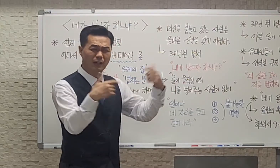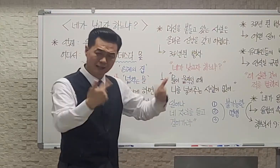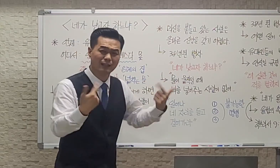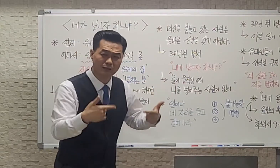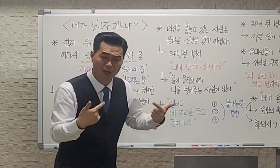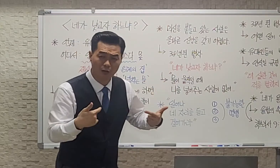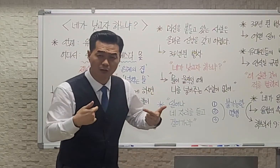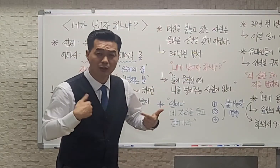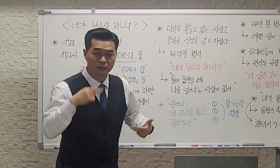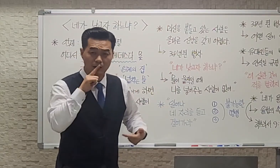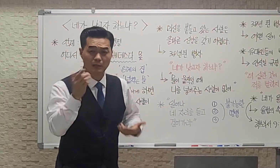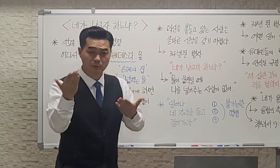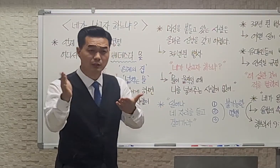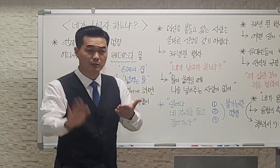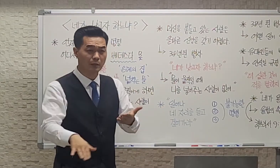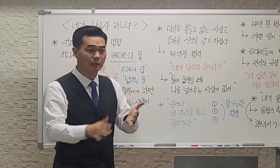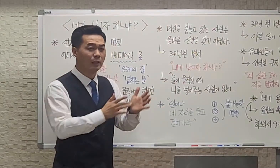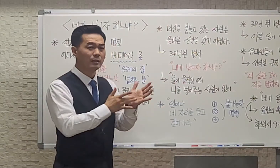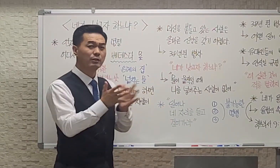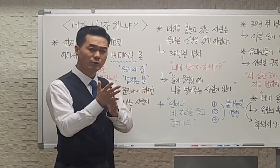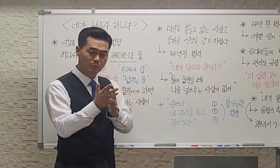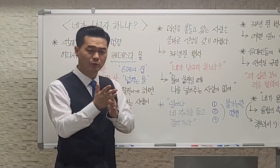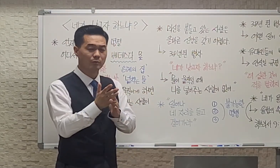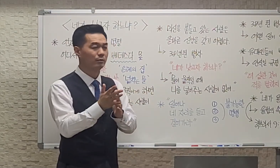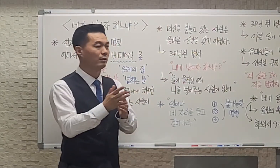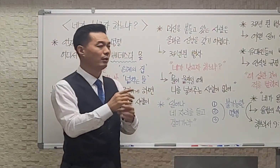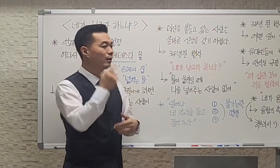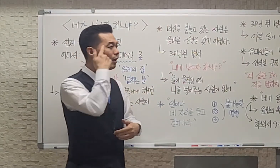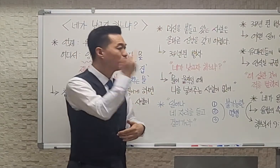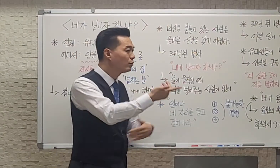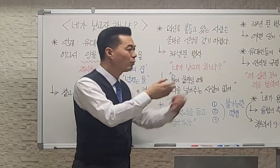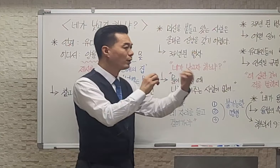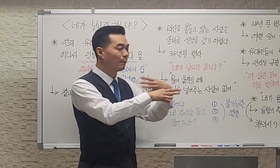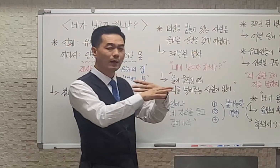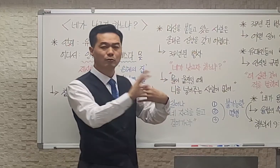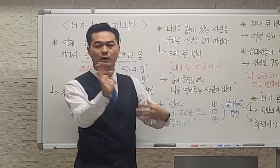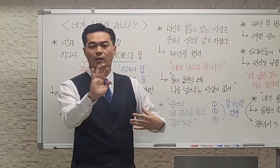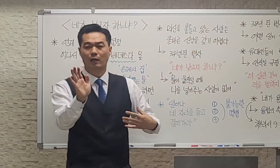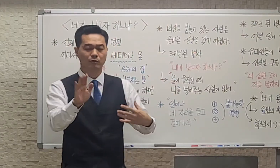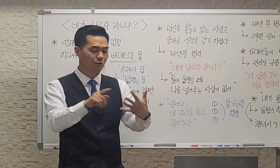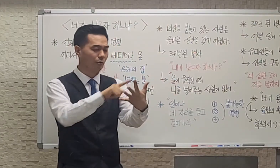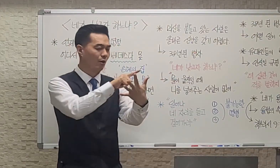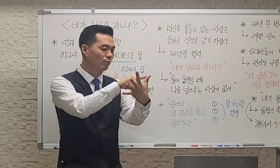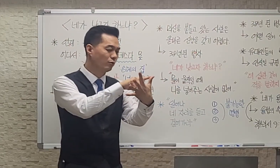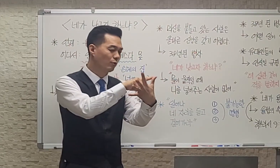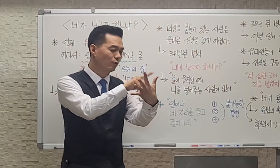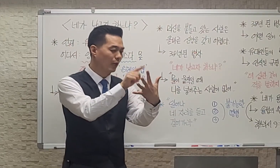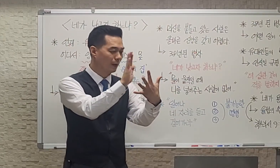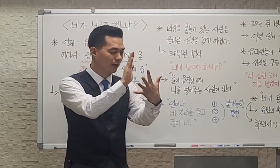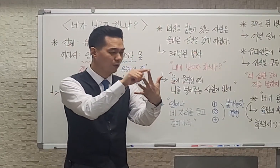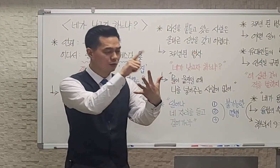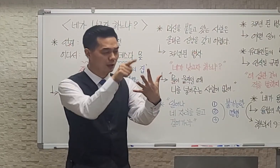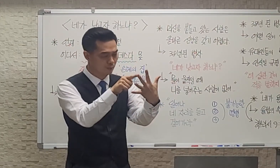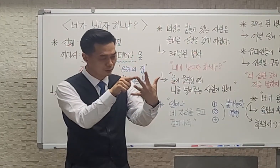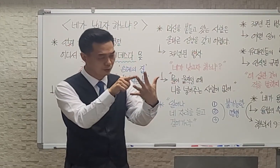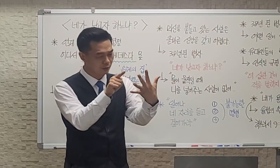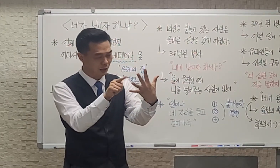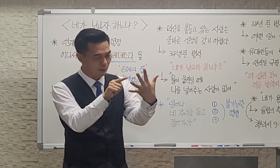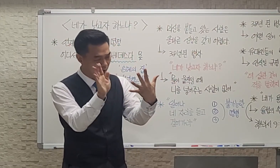항상 그래요. 제가 말씀드리지만 예수님은 이렇게 묻고 답하고 아니고요. 묻고 답 안 하고 그 다음 묻고 답 안 하고